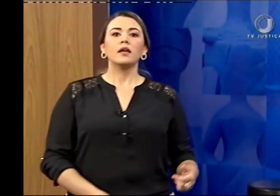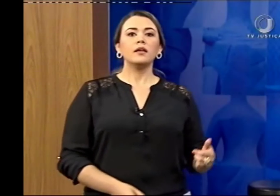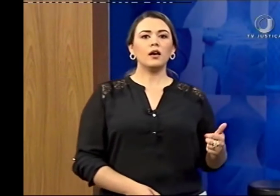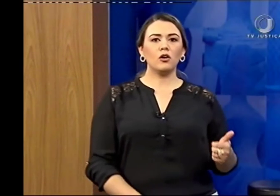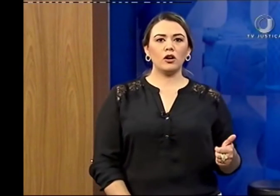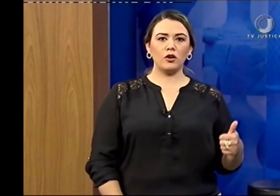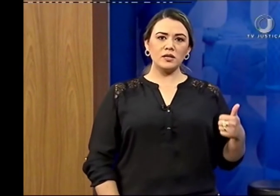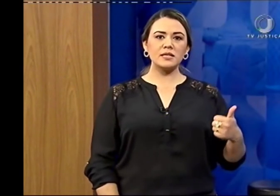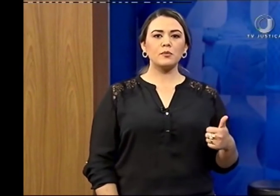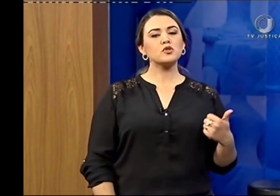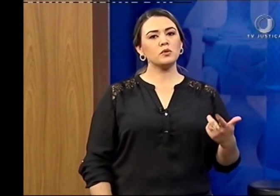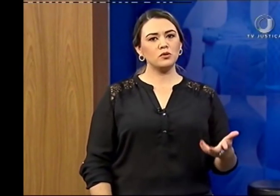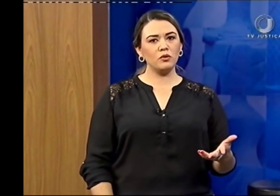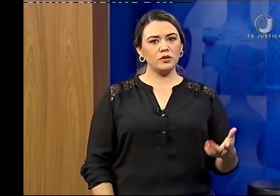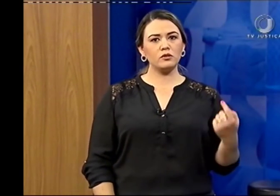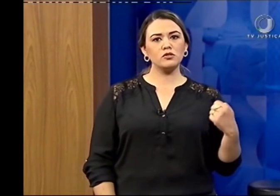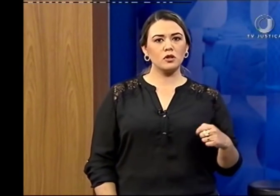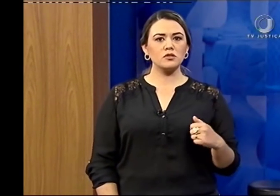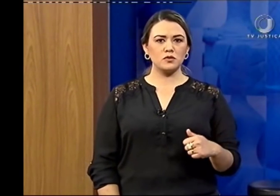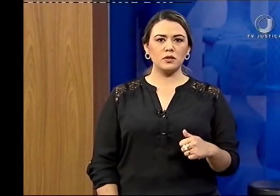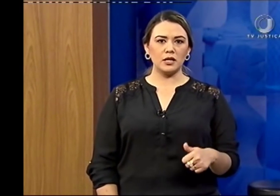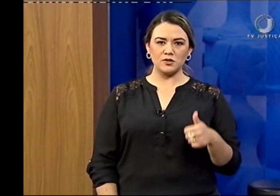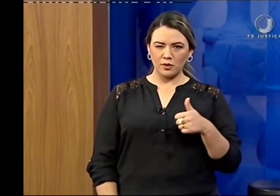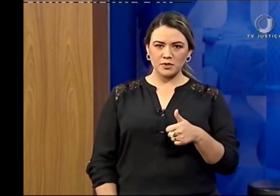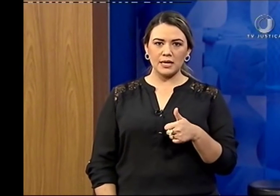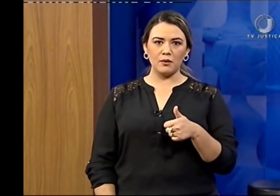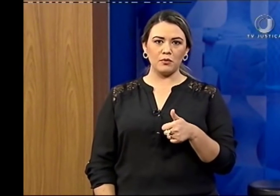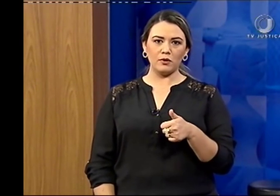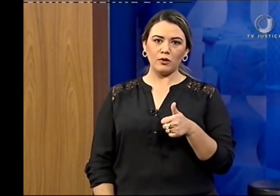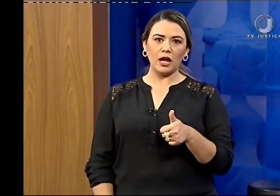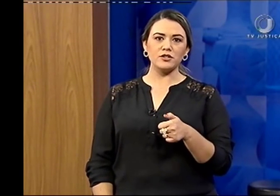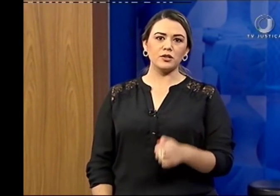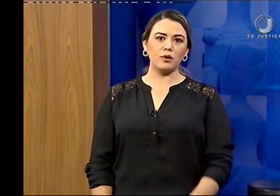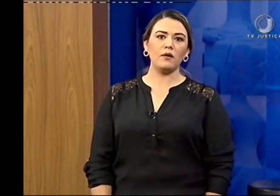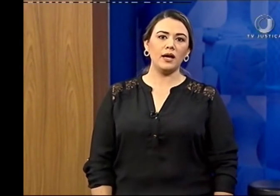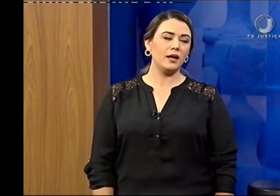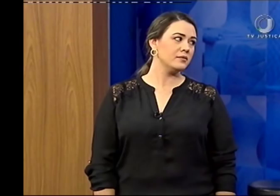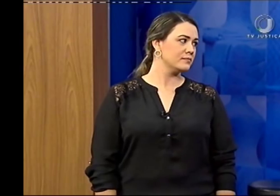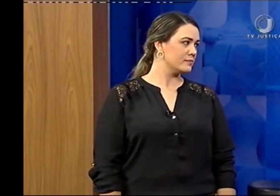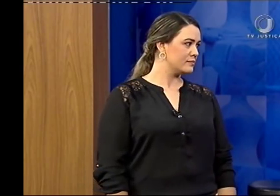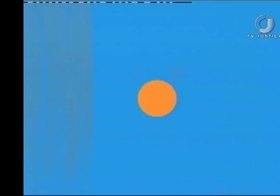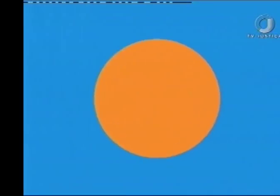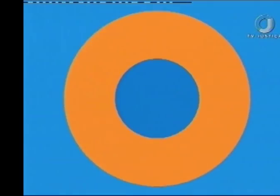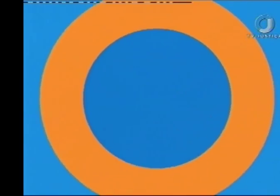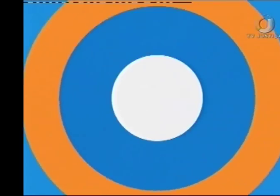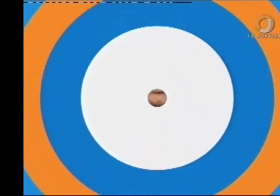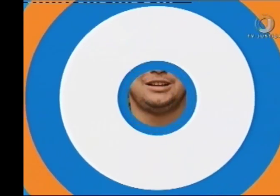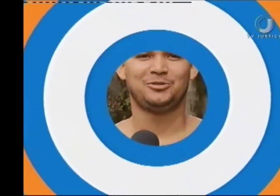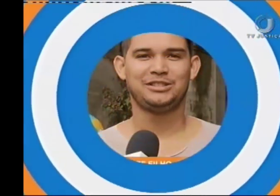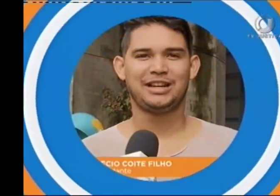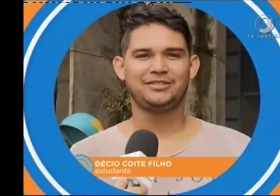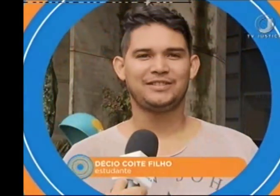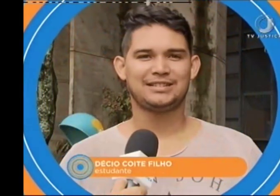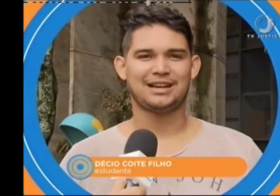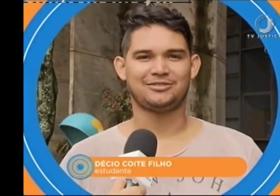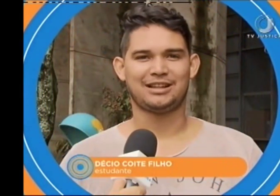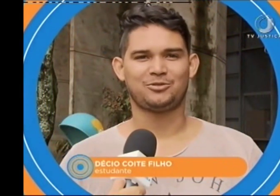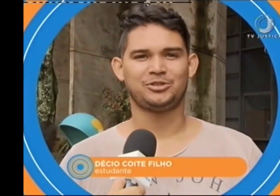E agora nós temos uma dúvida dos nossos estudantes. Vamos dar uma olhadinha qual é ela? Os direitos fixados na